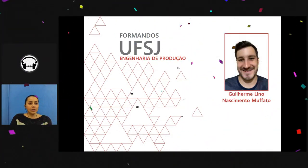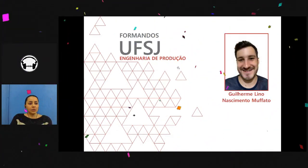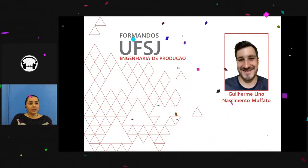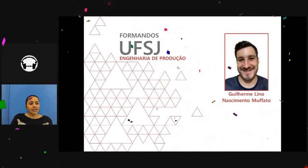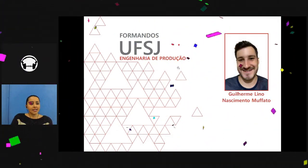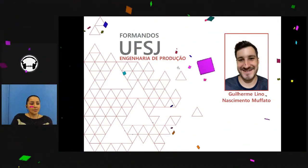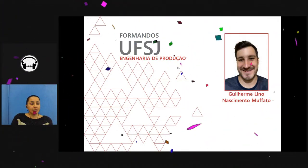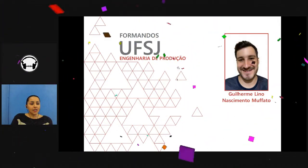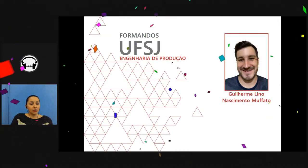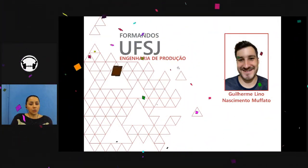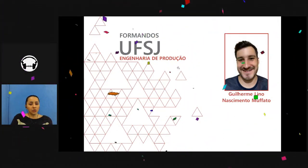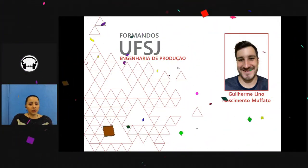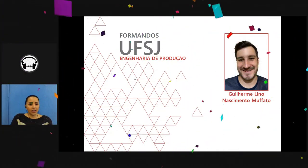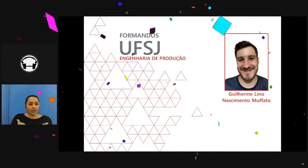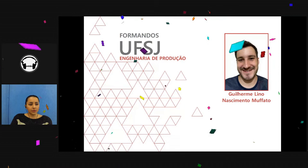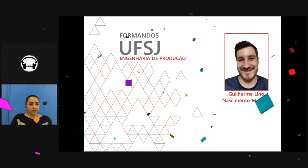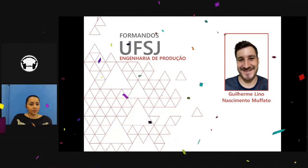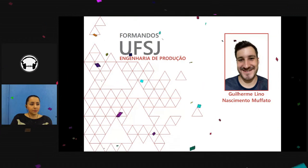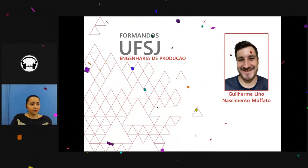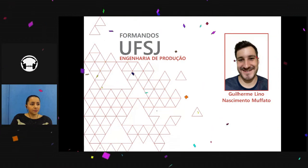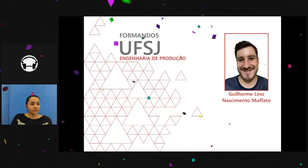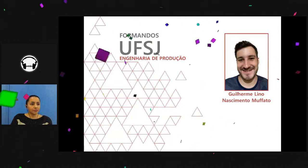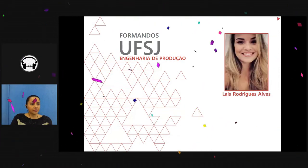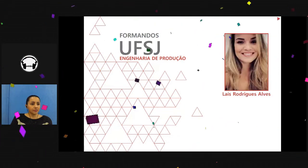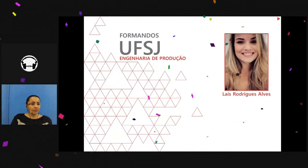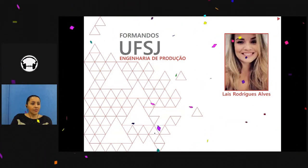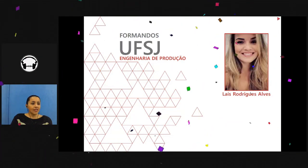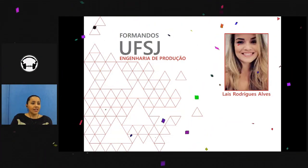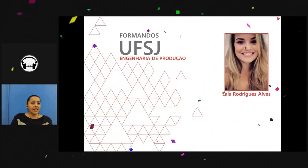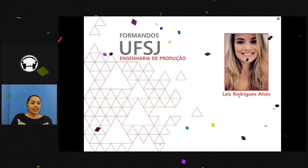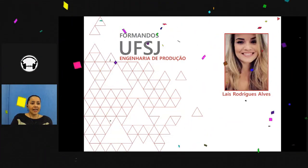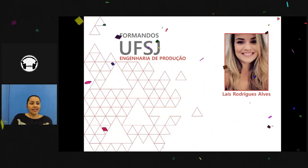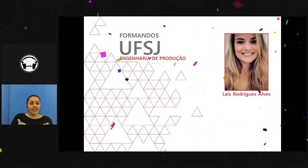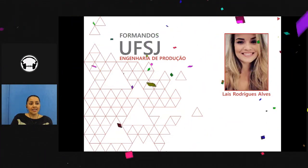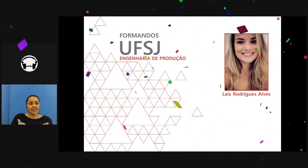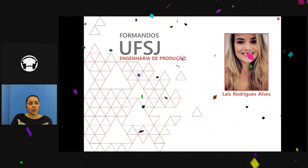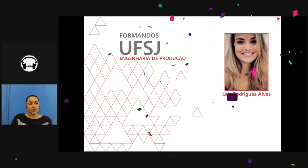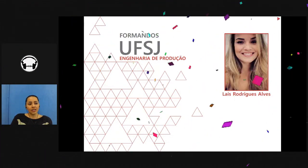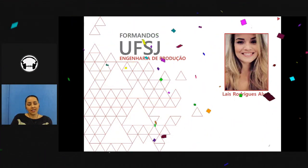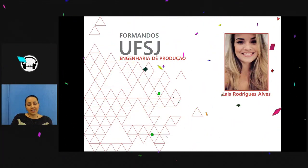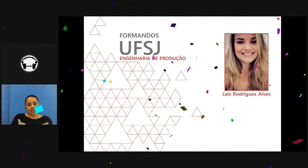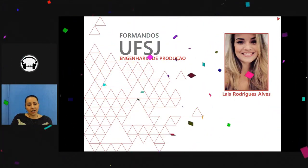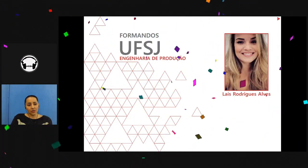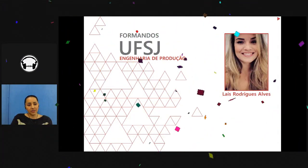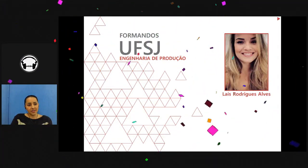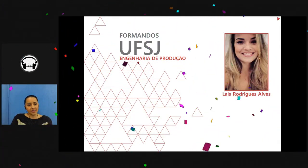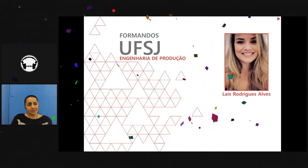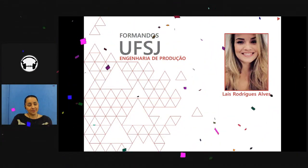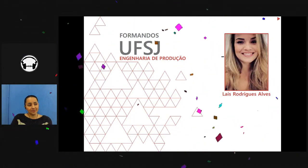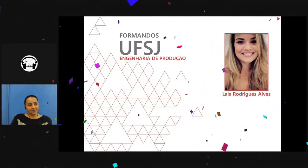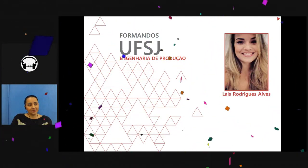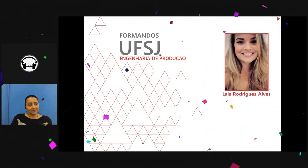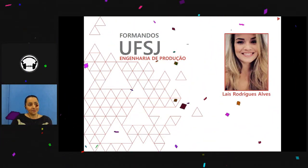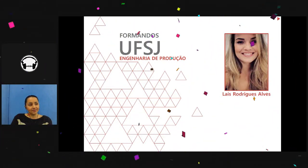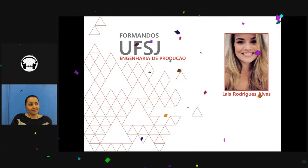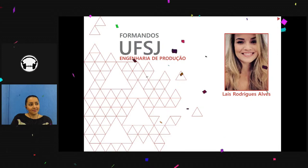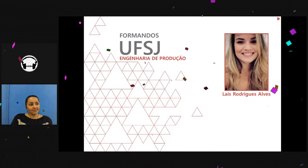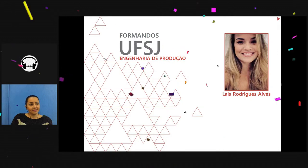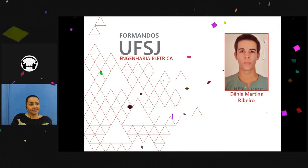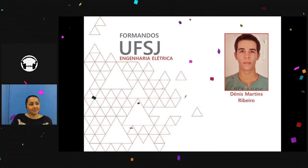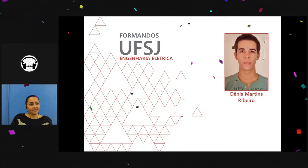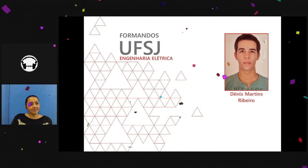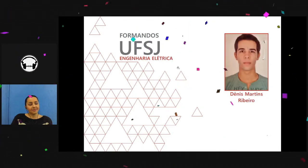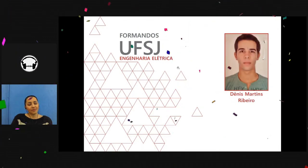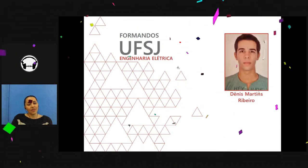Guilherme Lino Nascimento Mufato e Laís Rodrigues Alves.